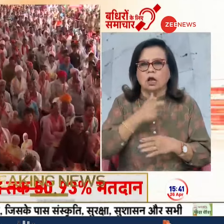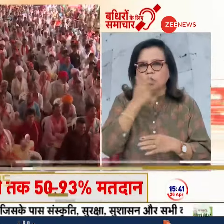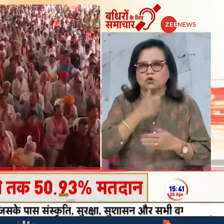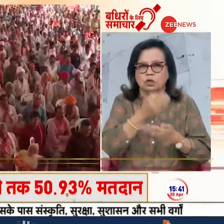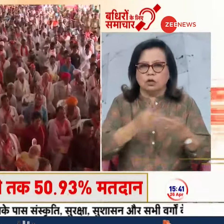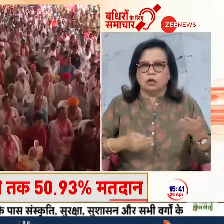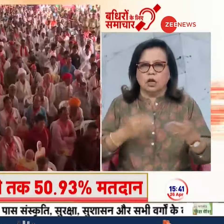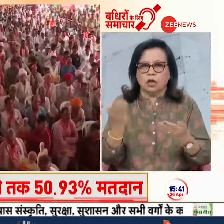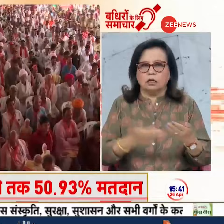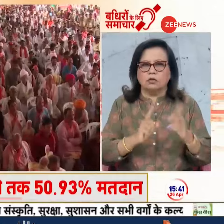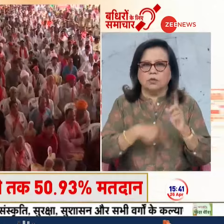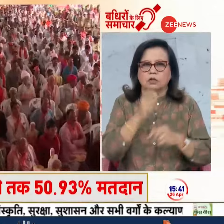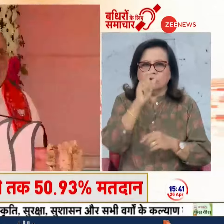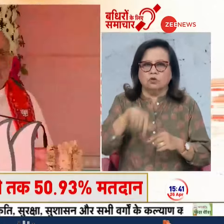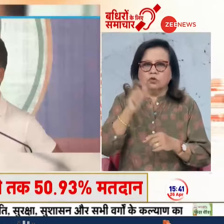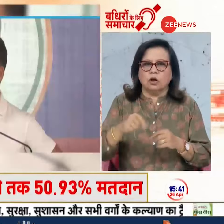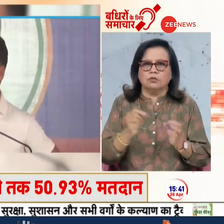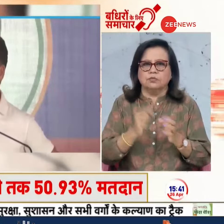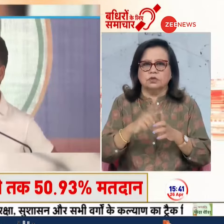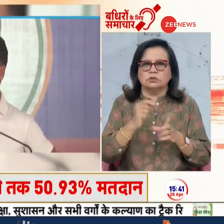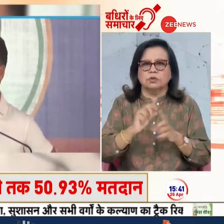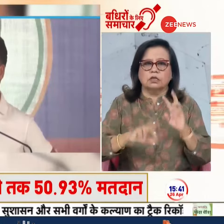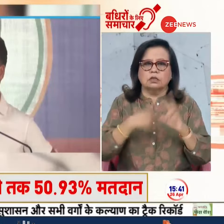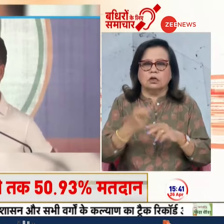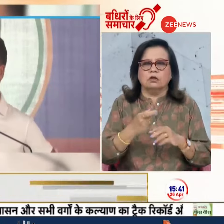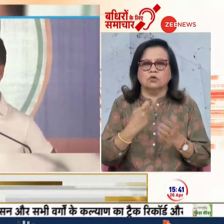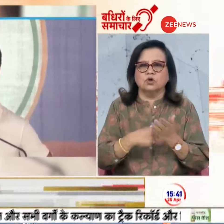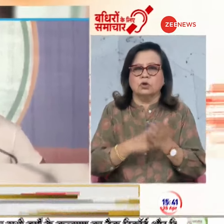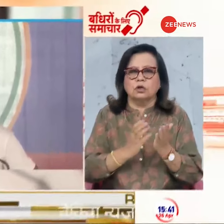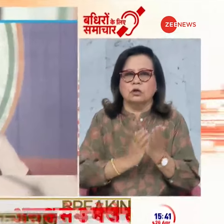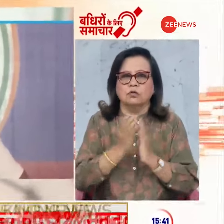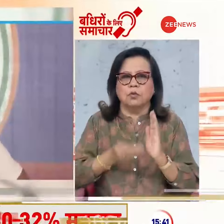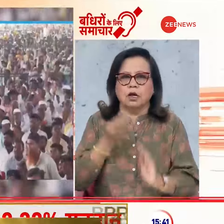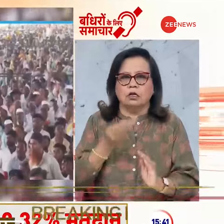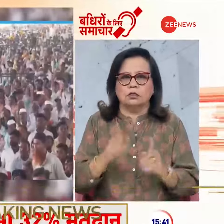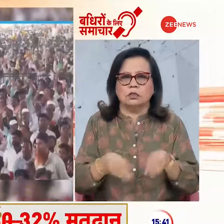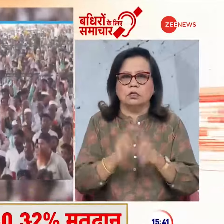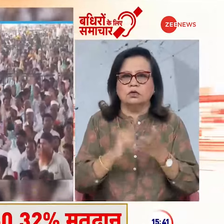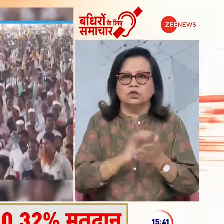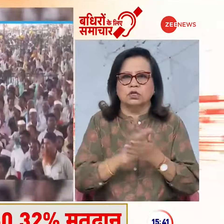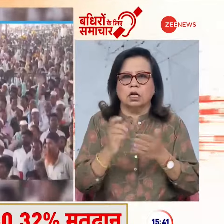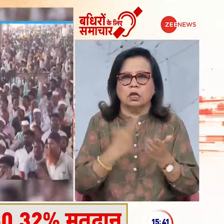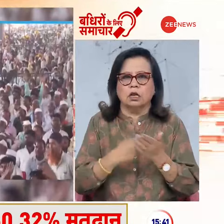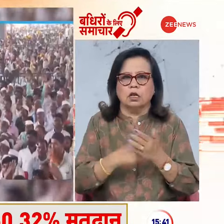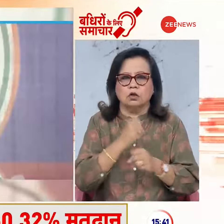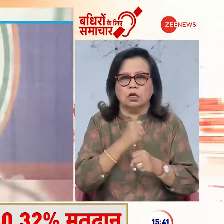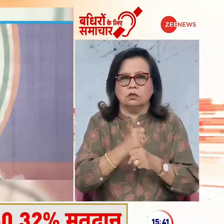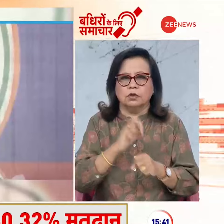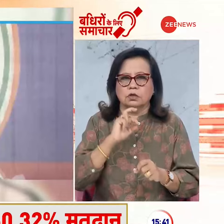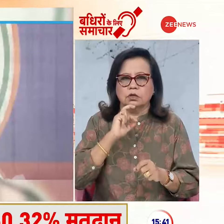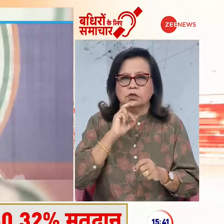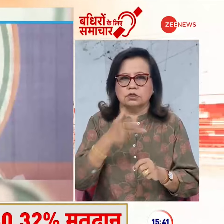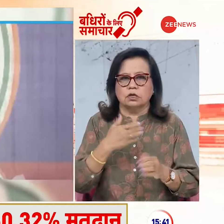पत्र आने के बाद लोगों का बीजेपी की तरफ रुझान बढ़ा है। इसके साथ ही शाह ने राहुल